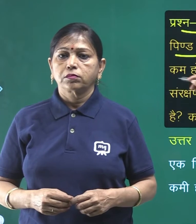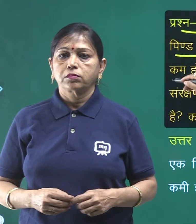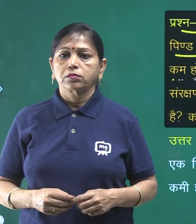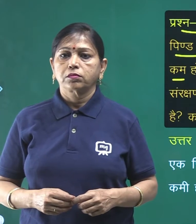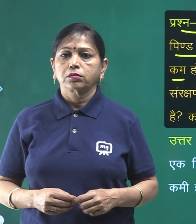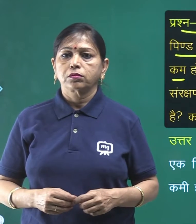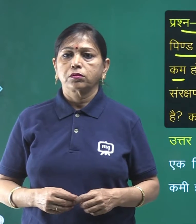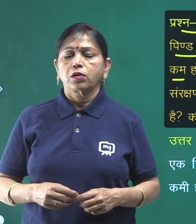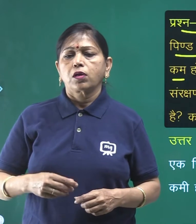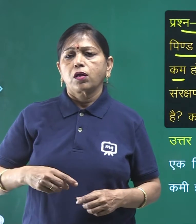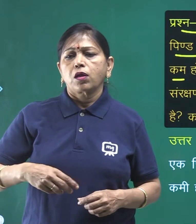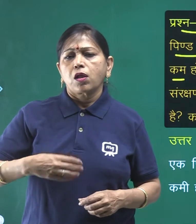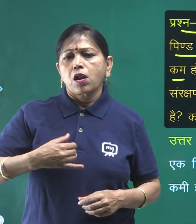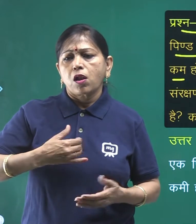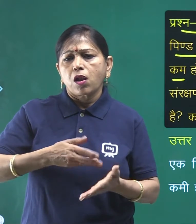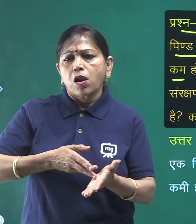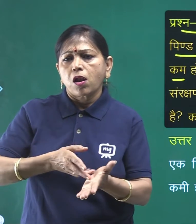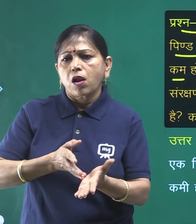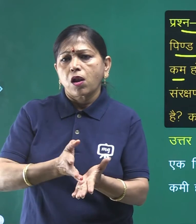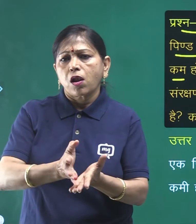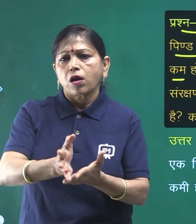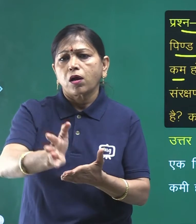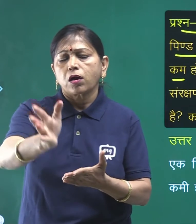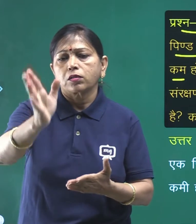लगातार कम होती जाती है।